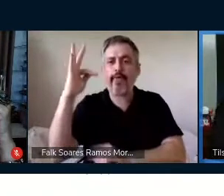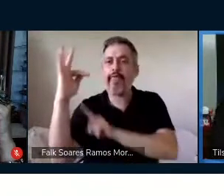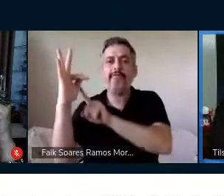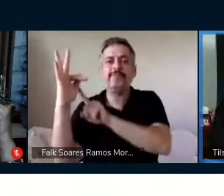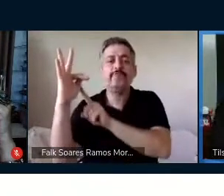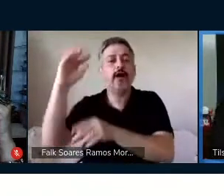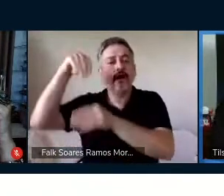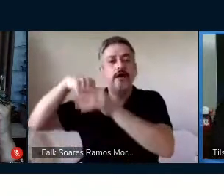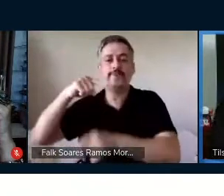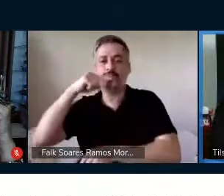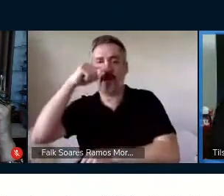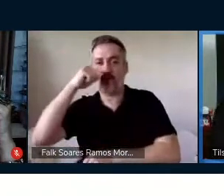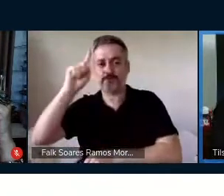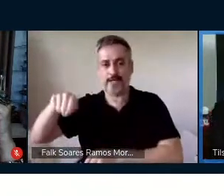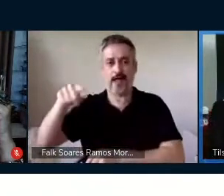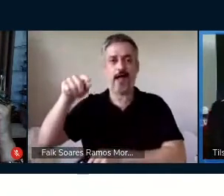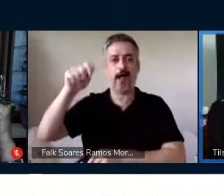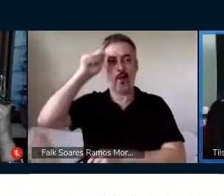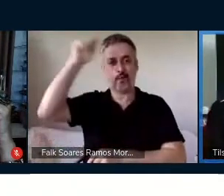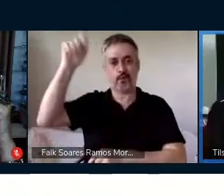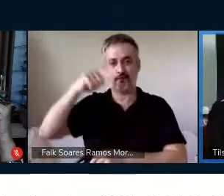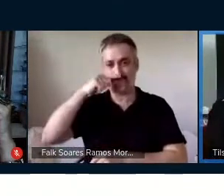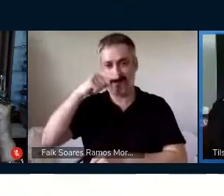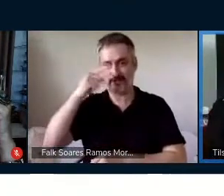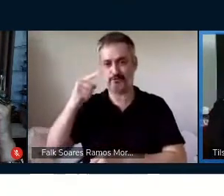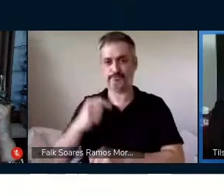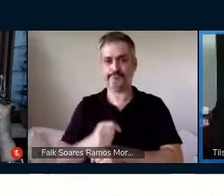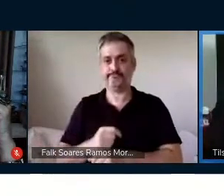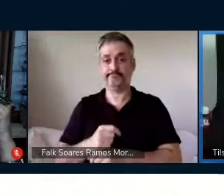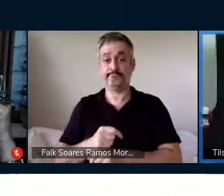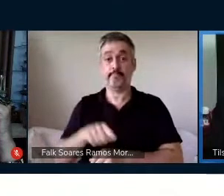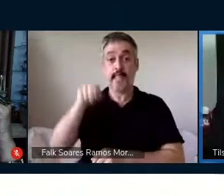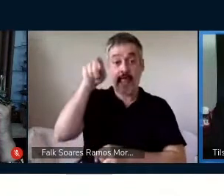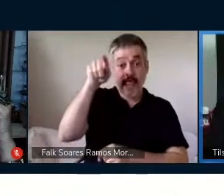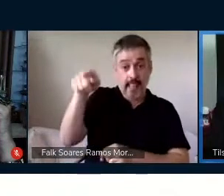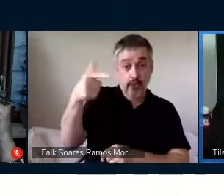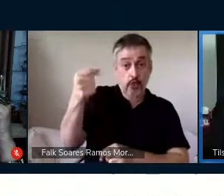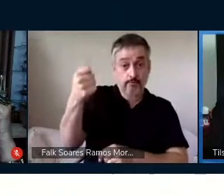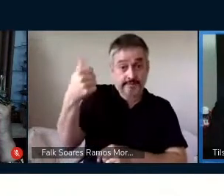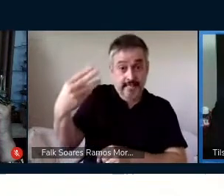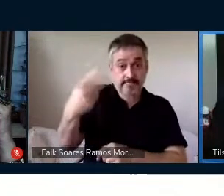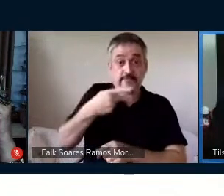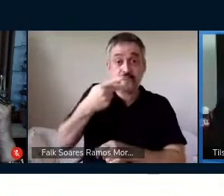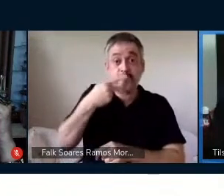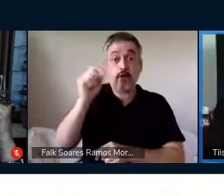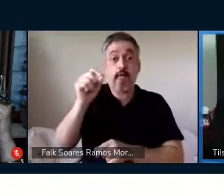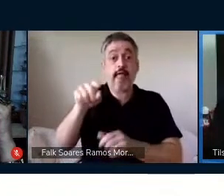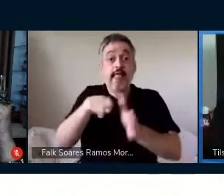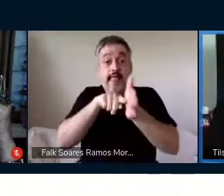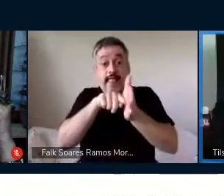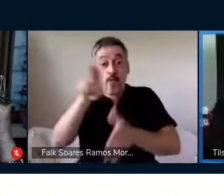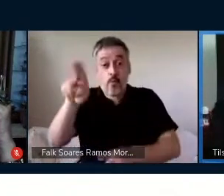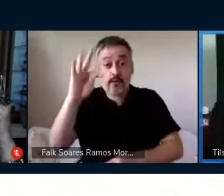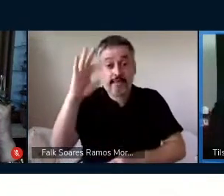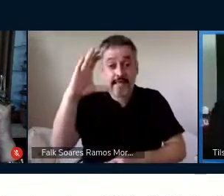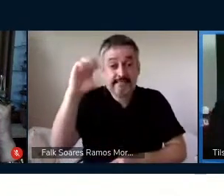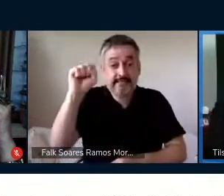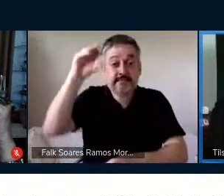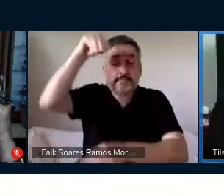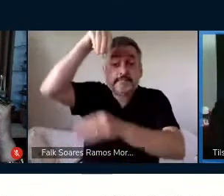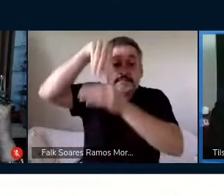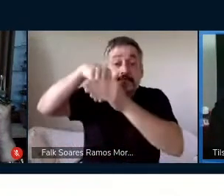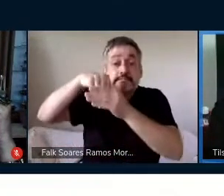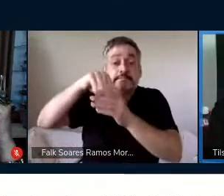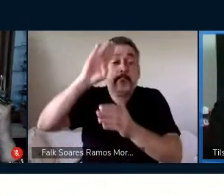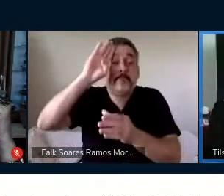terminológicas complexas sinalizadas. A inovação da UTCS de Felten, a partir do